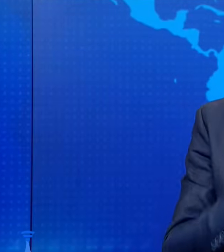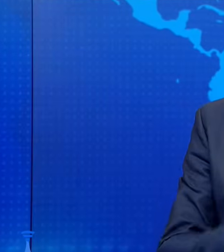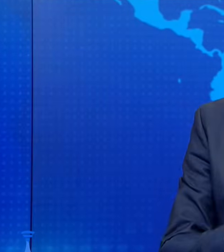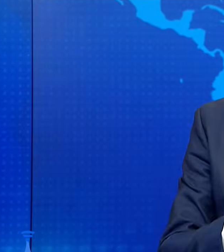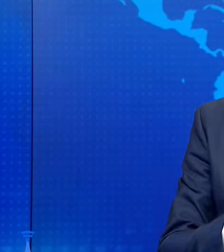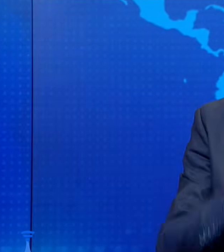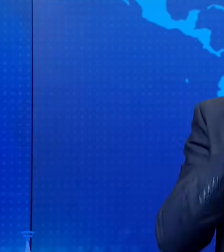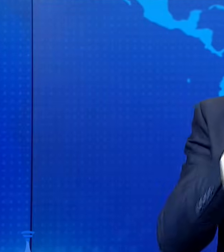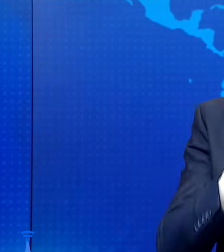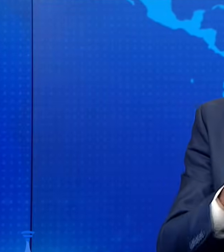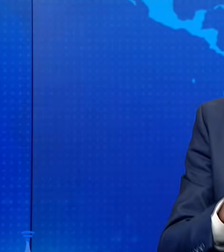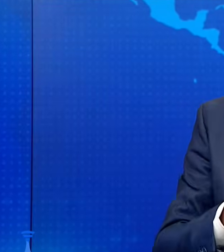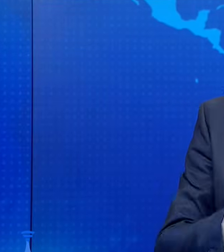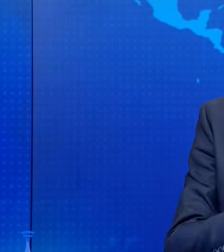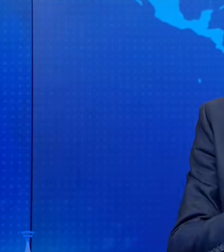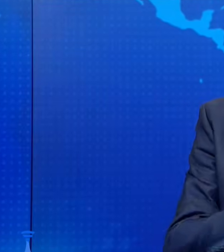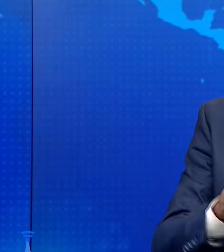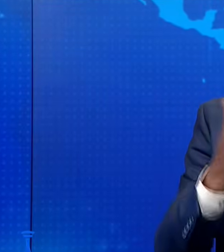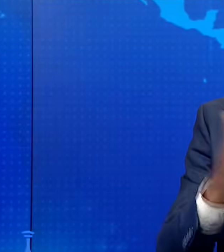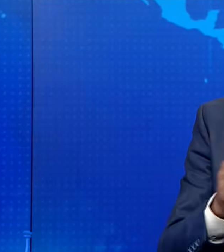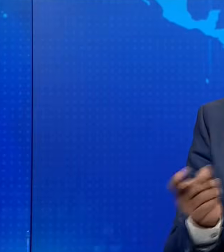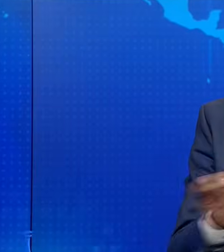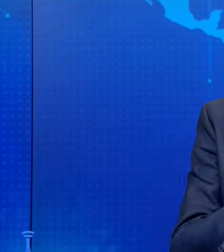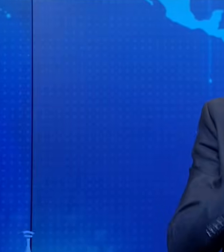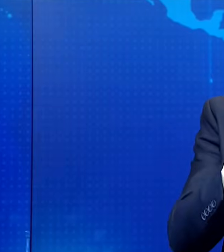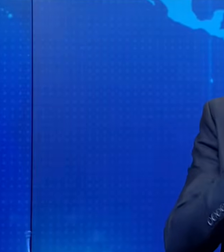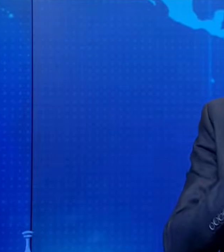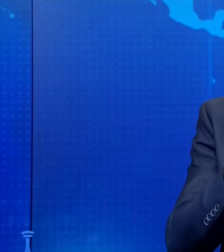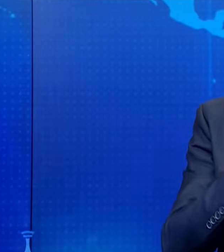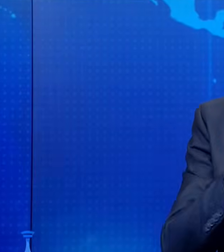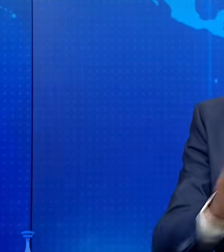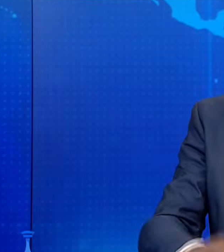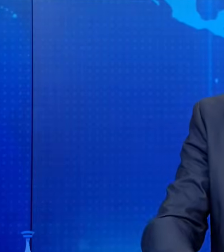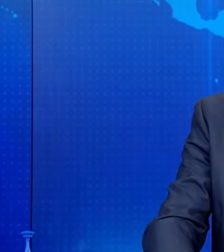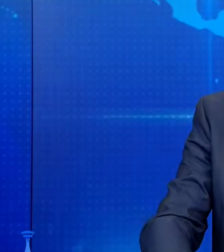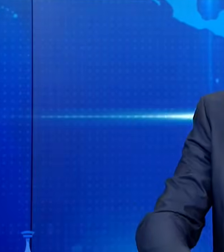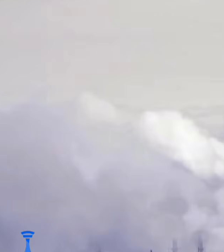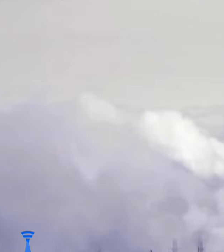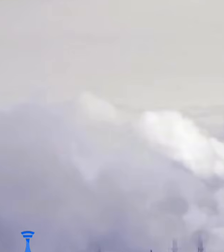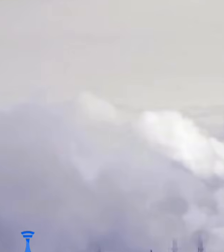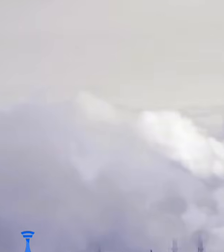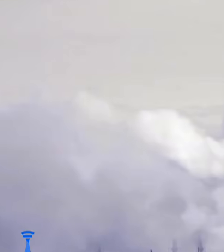የጋራ ትርጉት እንዲፈጠርም የመብራት ሚና እየተጫወተች መሆኑ ተገልጿል።